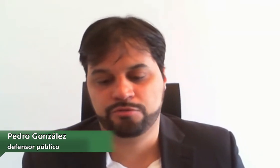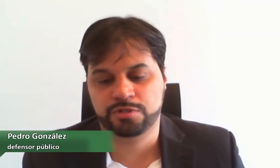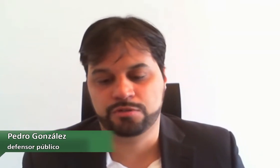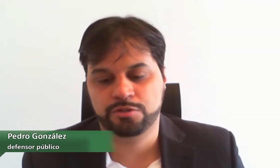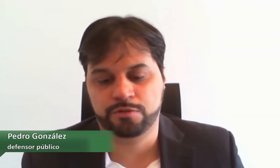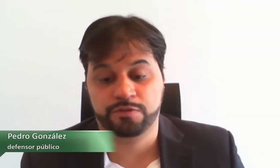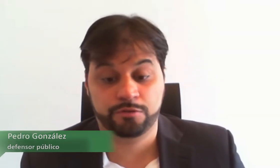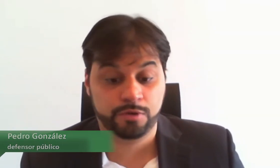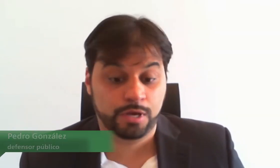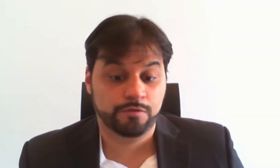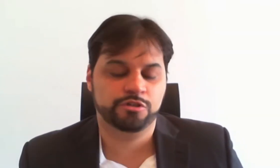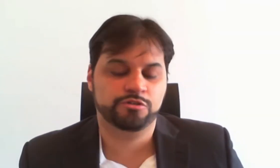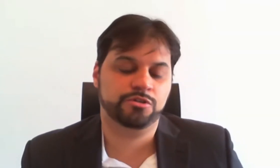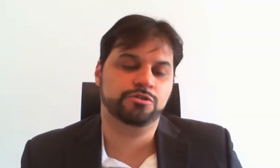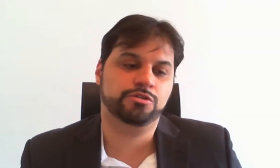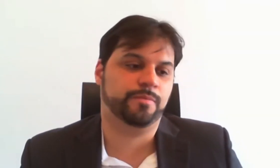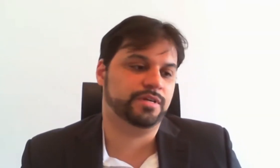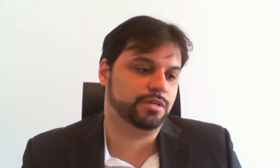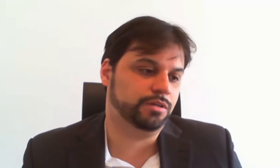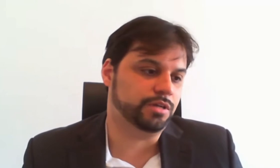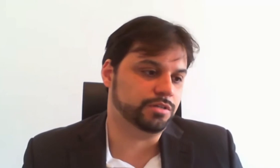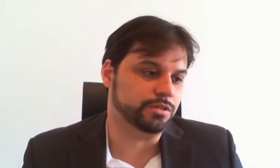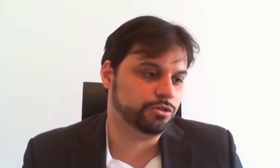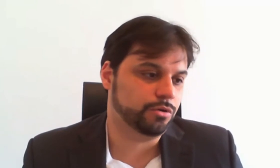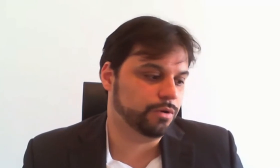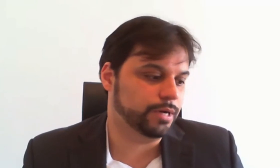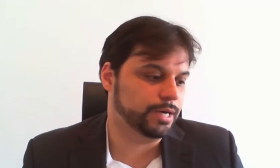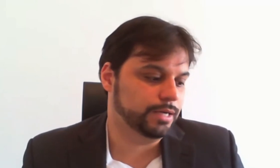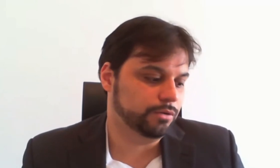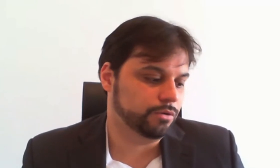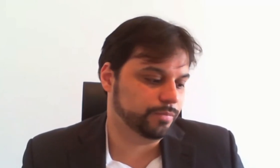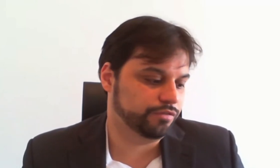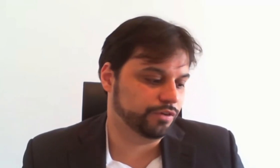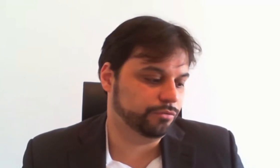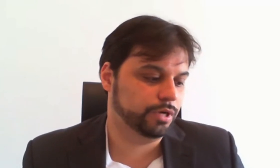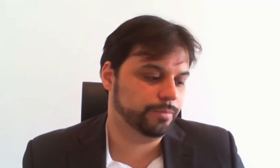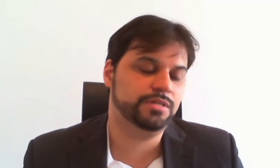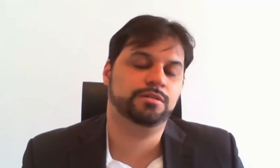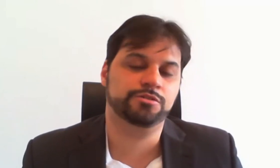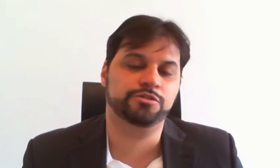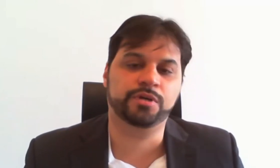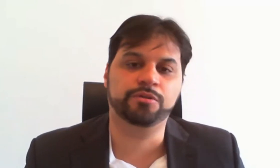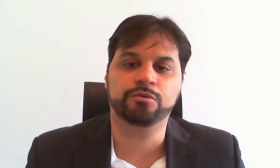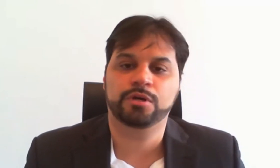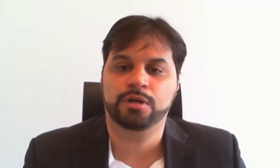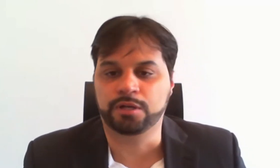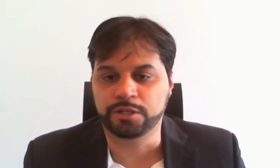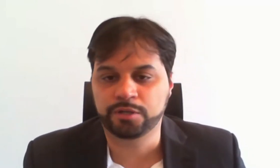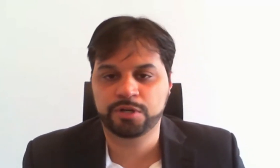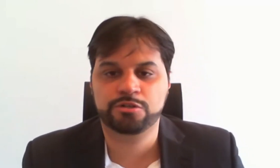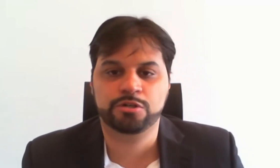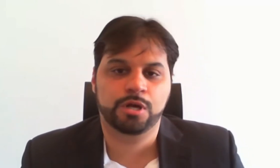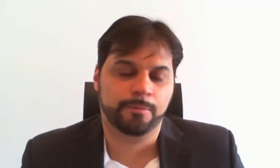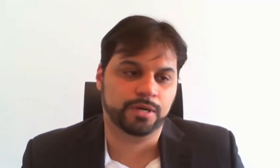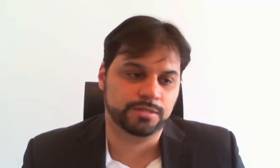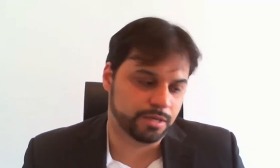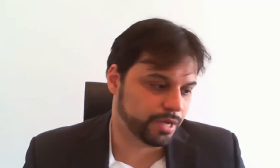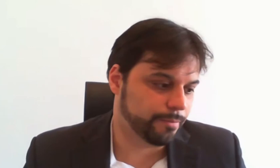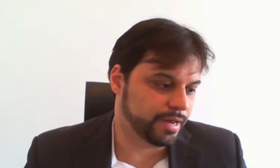A gente tem feito... Infelizmente, a gente tem uma parceria interessante com a prefeitura para esse atendimento em Libras. Para sempre que aparece